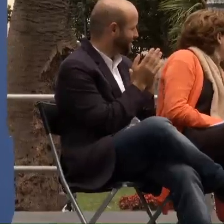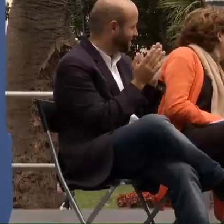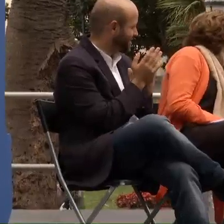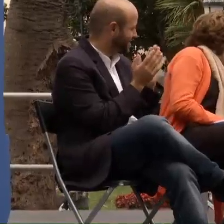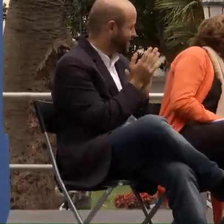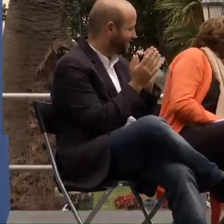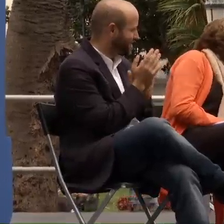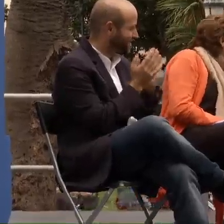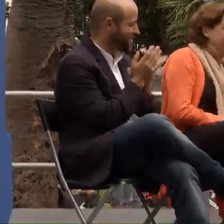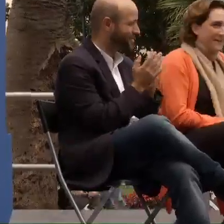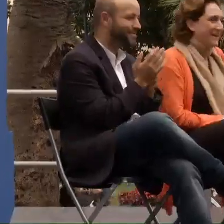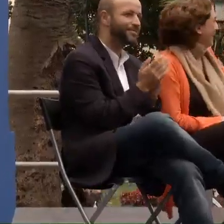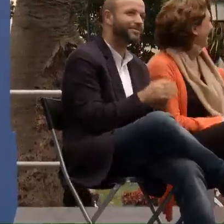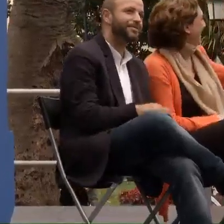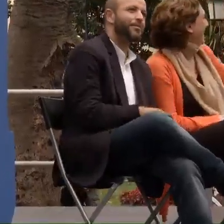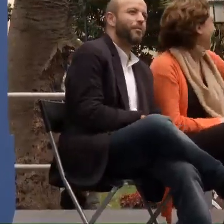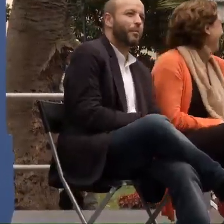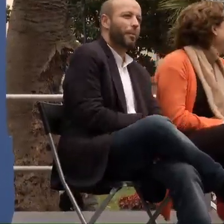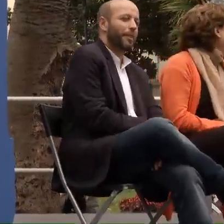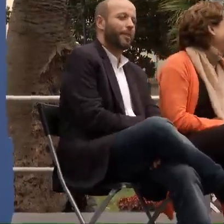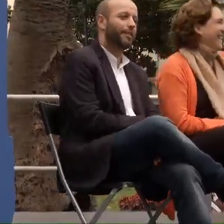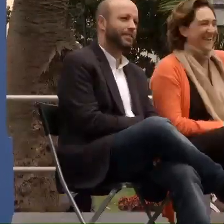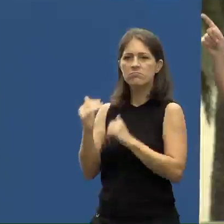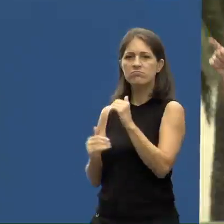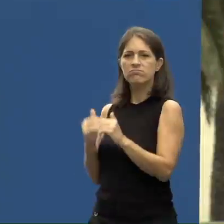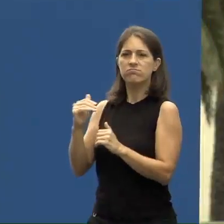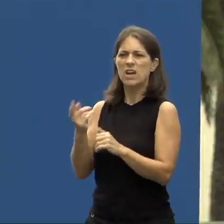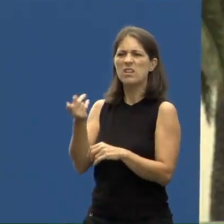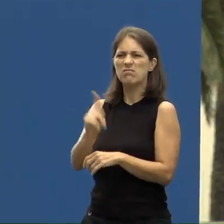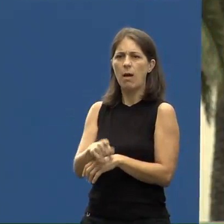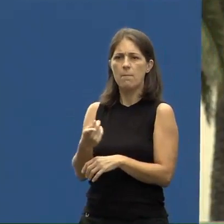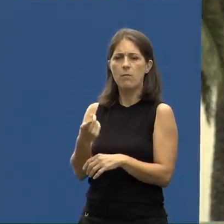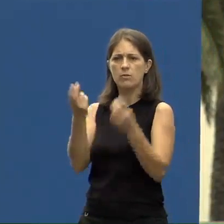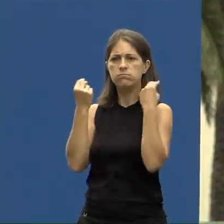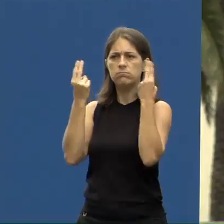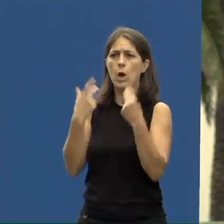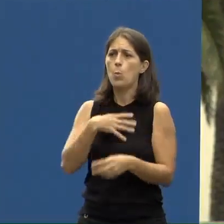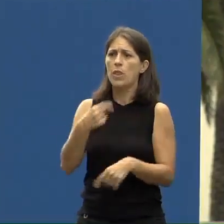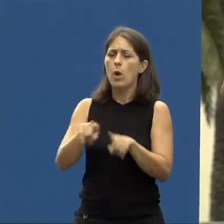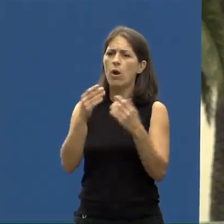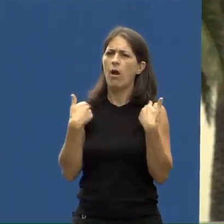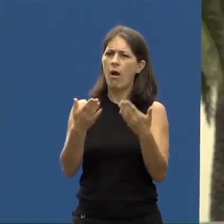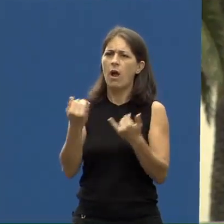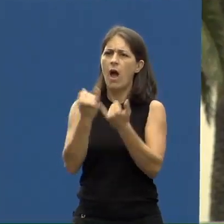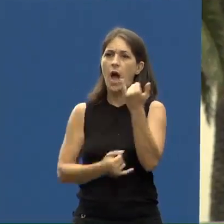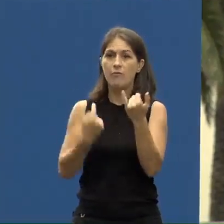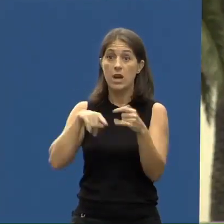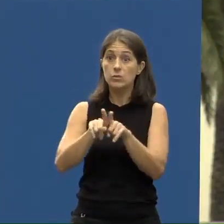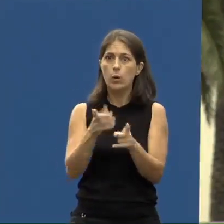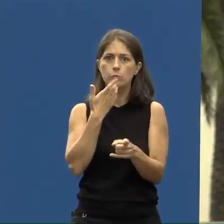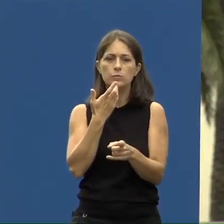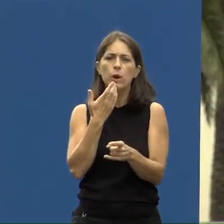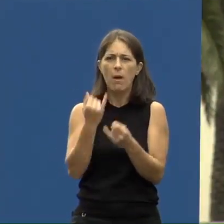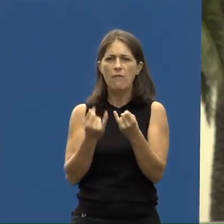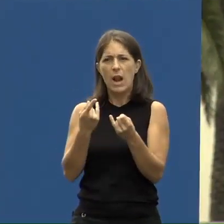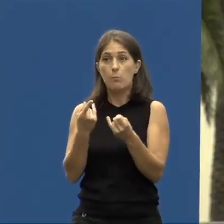Ada demostrounos que se podía estar a altura nas rúas, que se podía estar a altura na trincheira e que se podía ter a xenerosidade de saltar a unha trincheira aínda